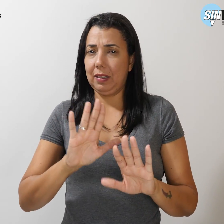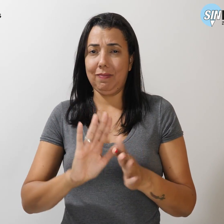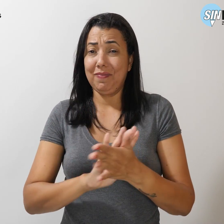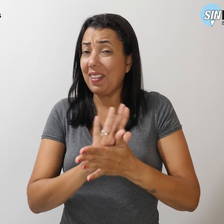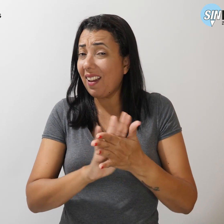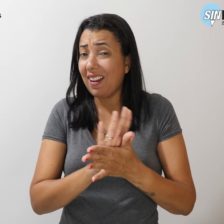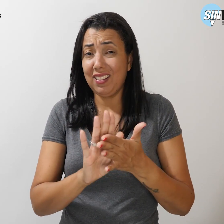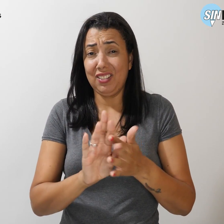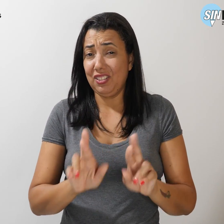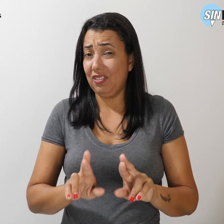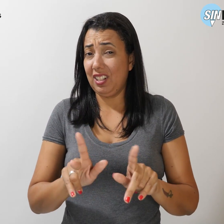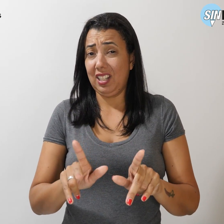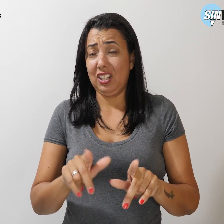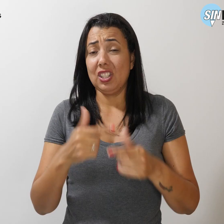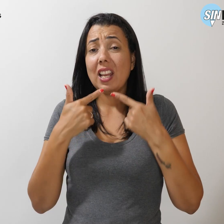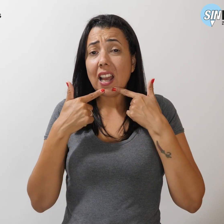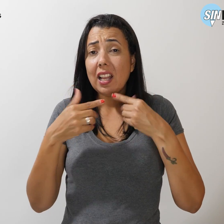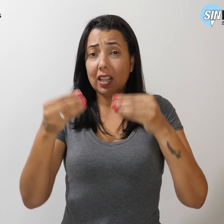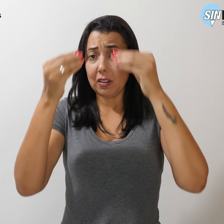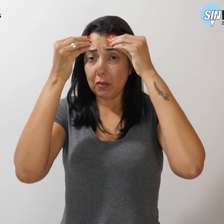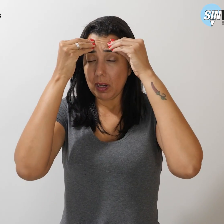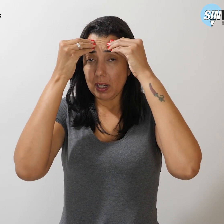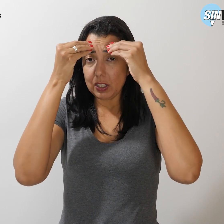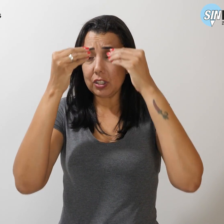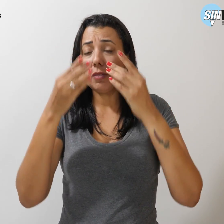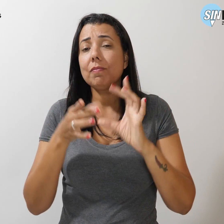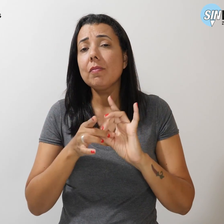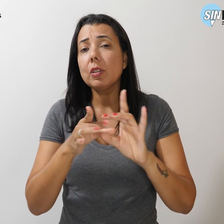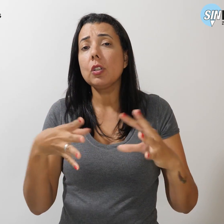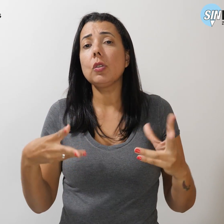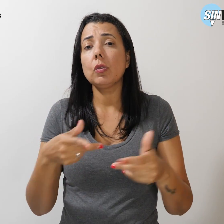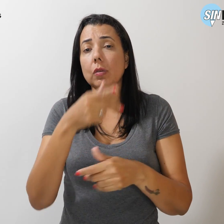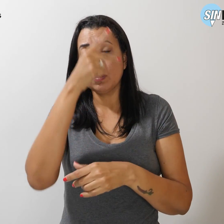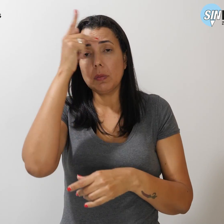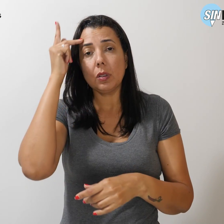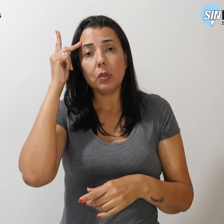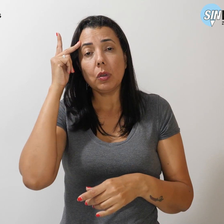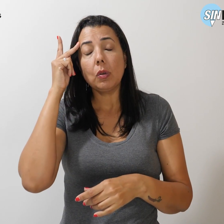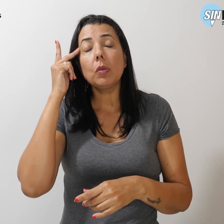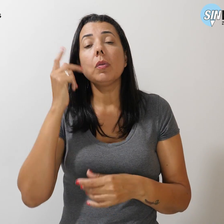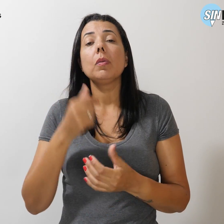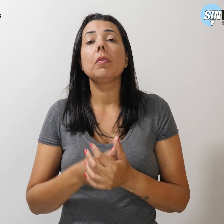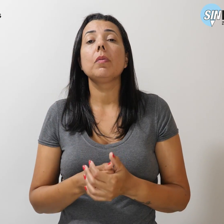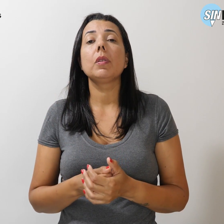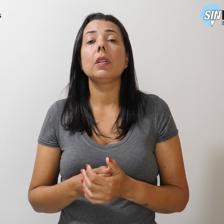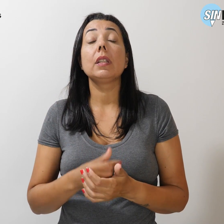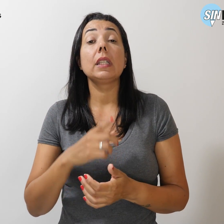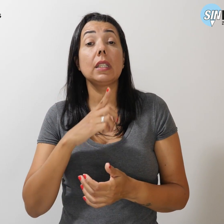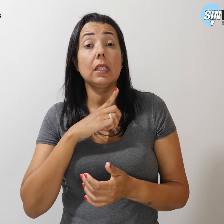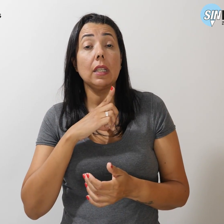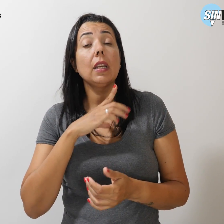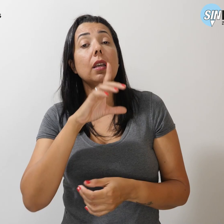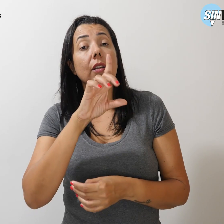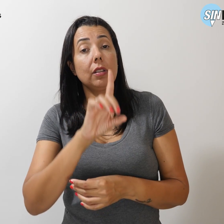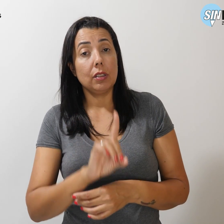linguagem neutra permite que todas as pessoas, sem exceção, tenham o direito de